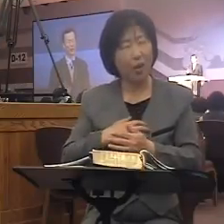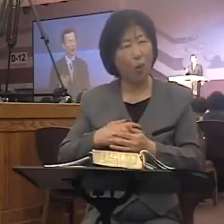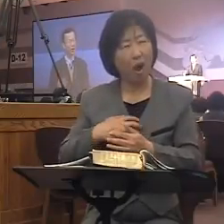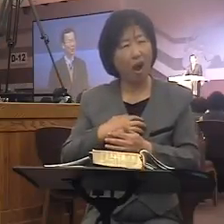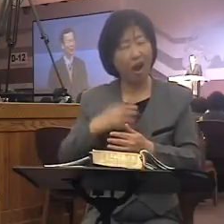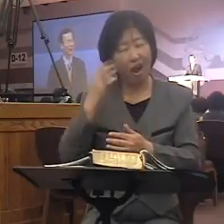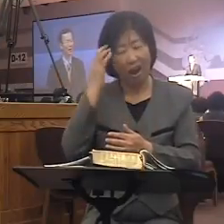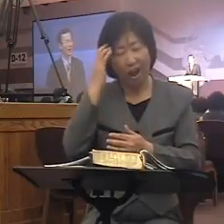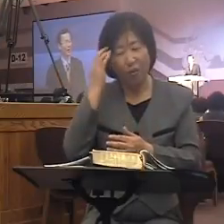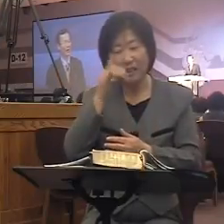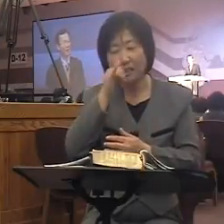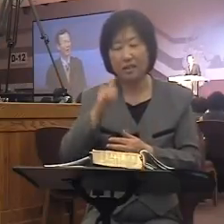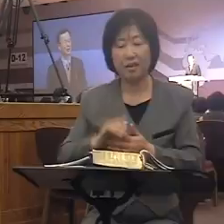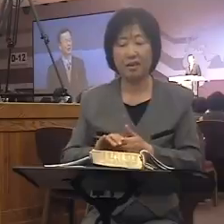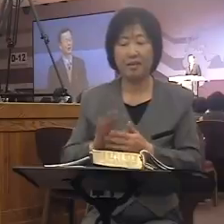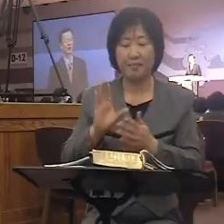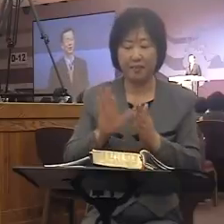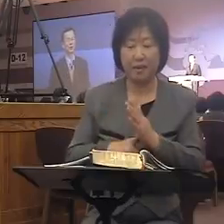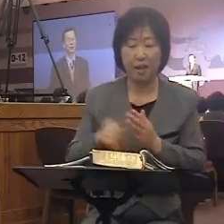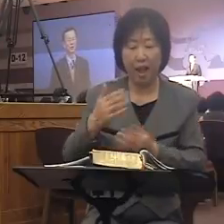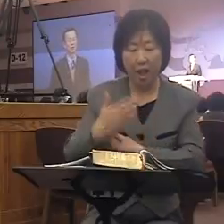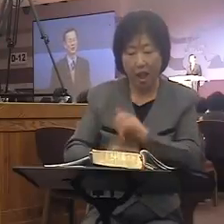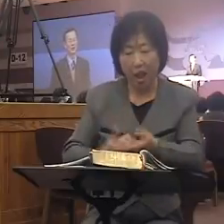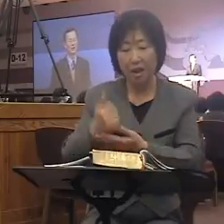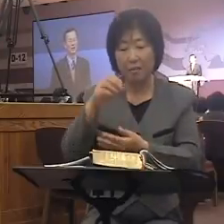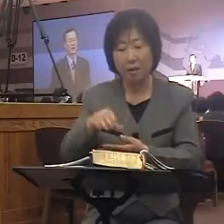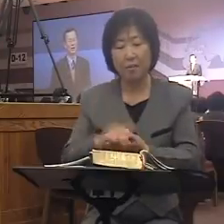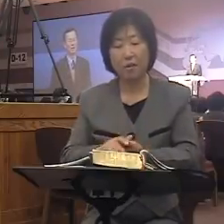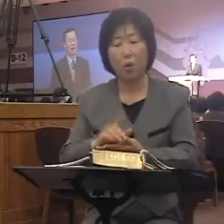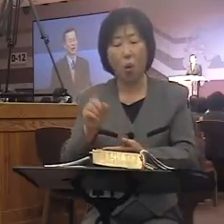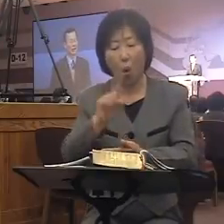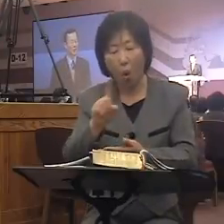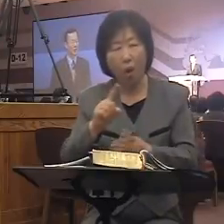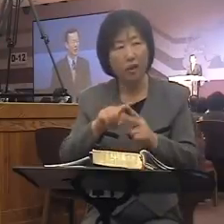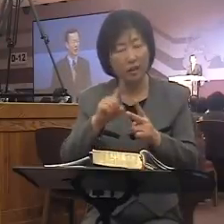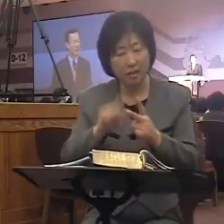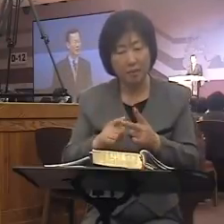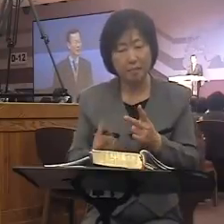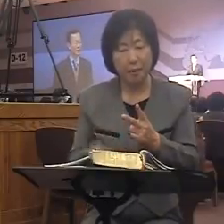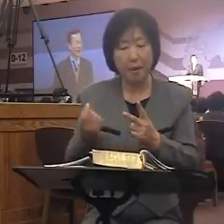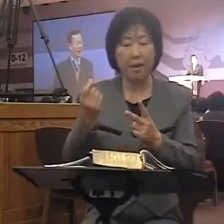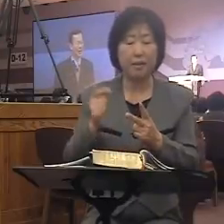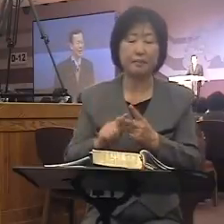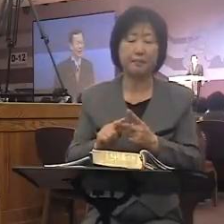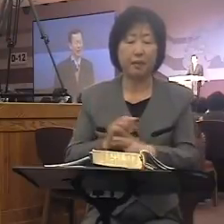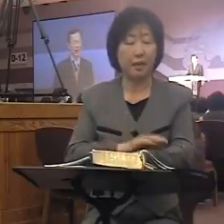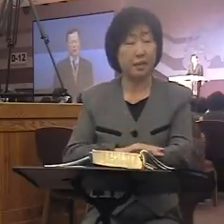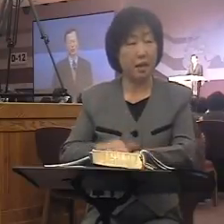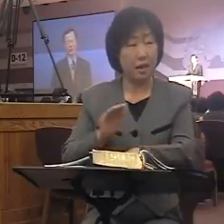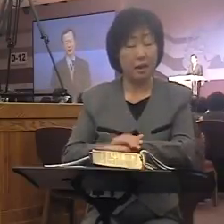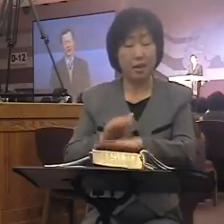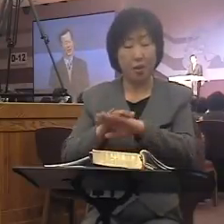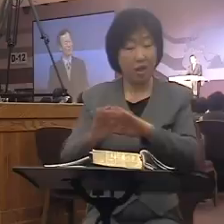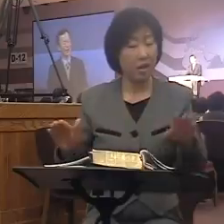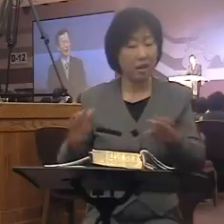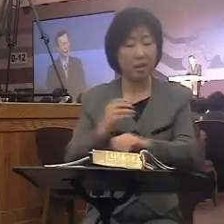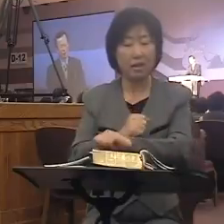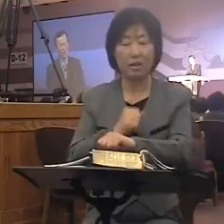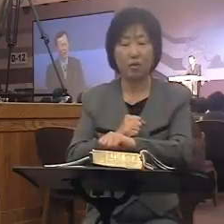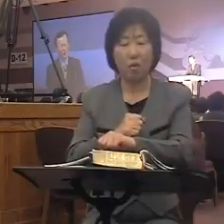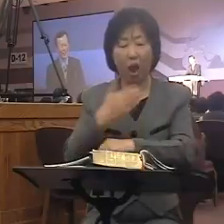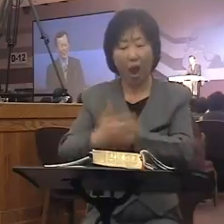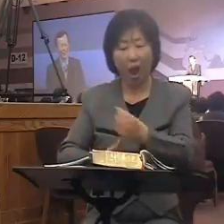있었어요. 괴로워하고 하나님 앞에 어떻게 해서든지 이것을 빨리 이제 잘 해결하고